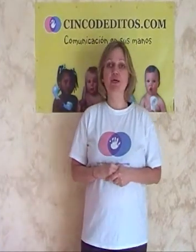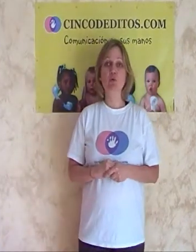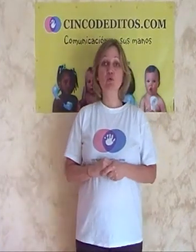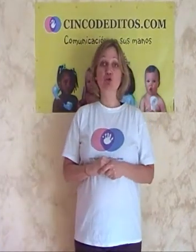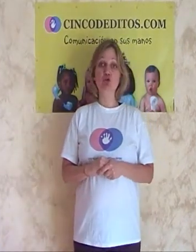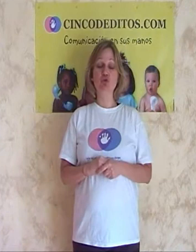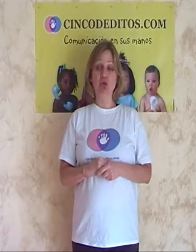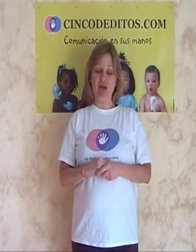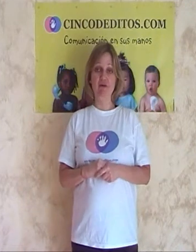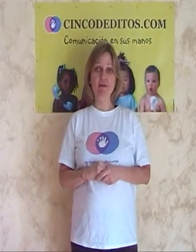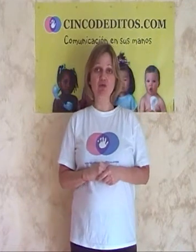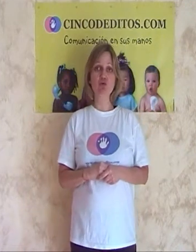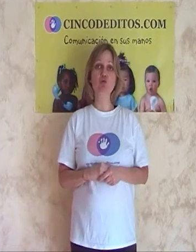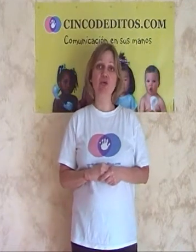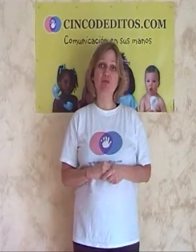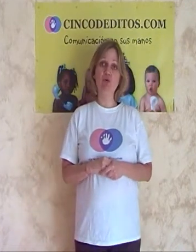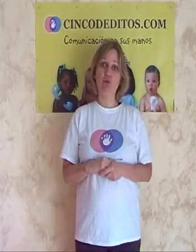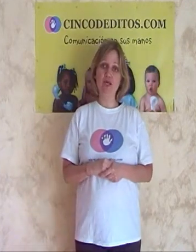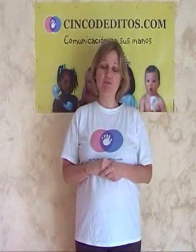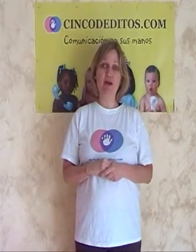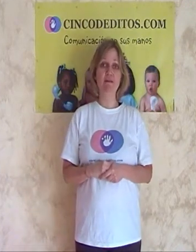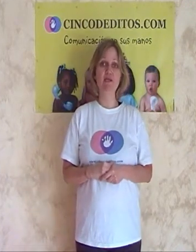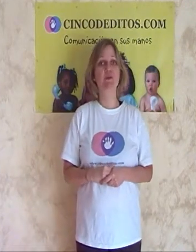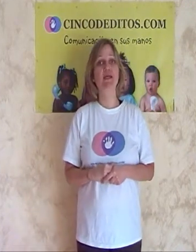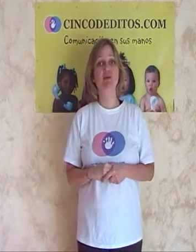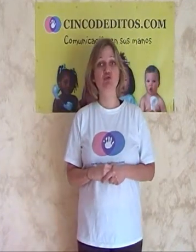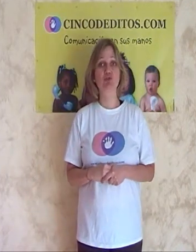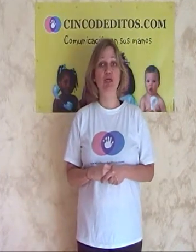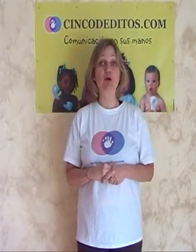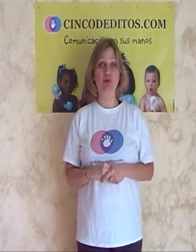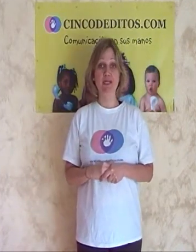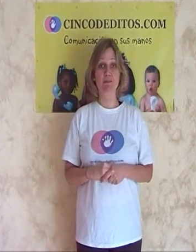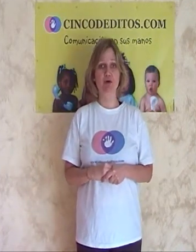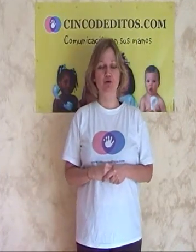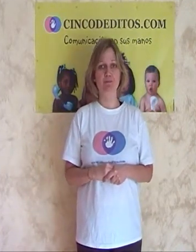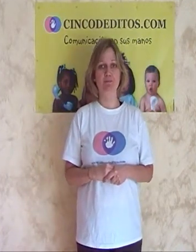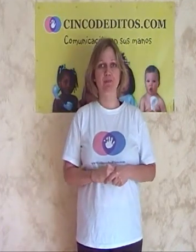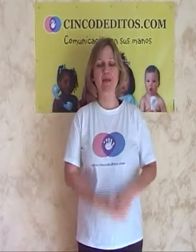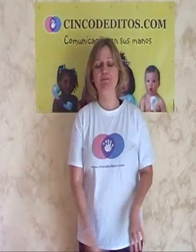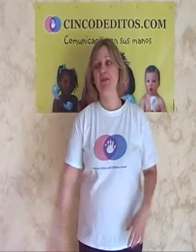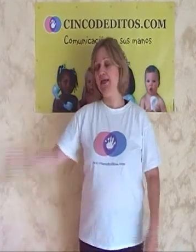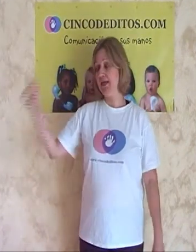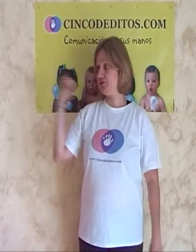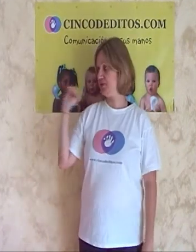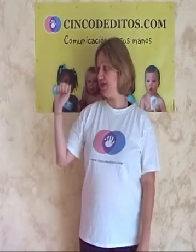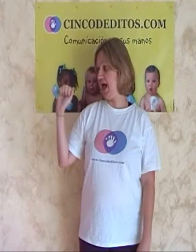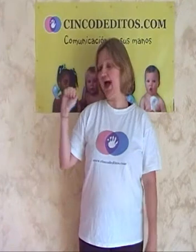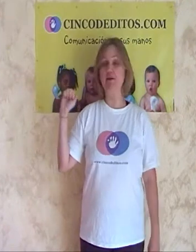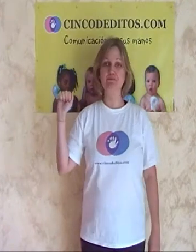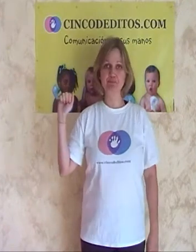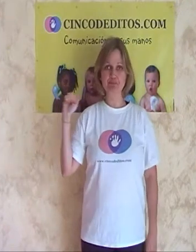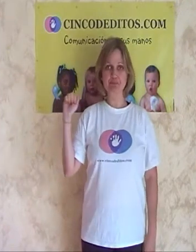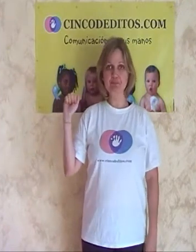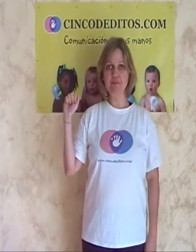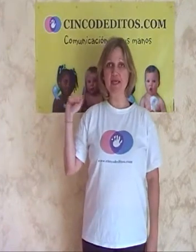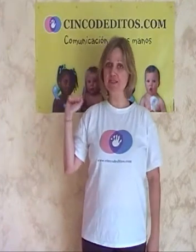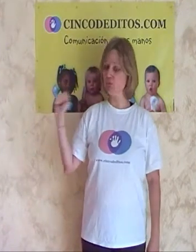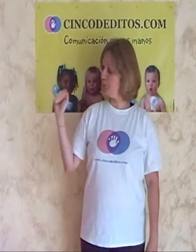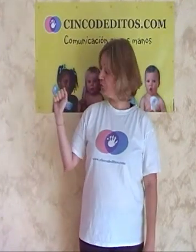el alfabeto usando unas palabras para que os acordéis mejor. Esto es A, es un